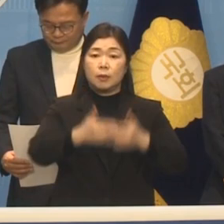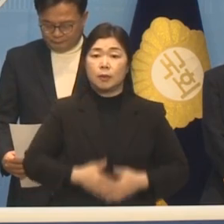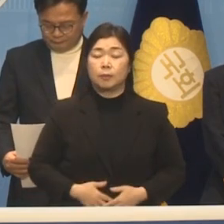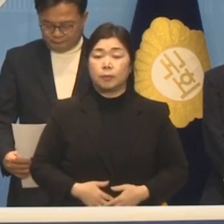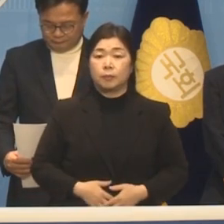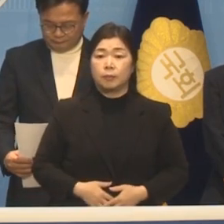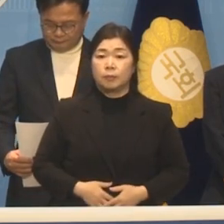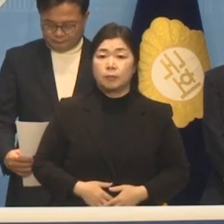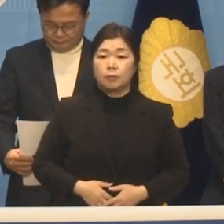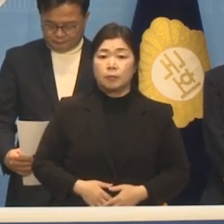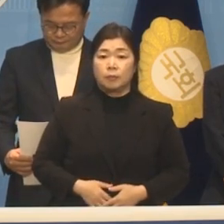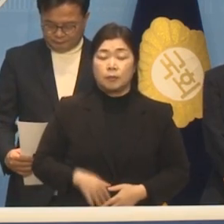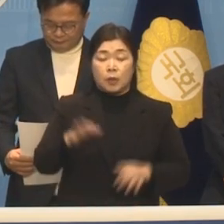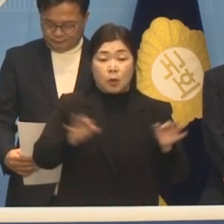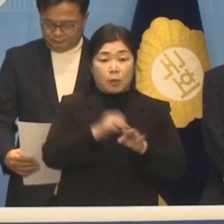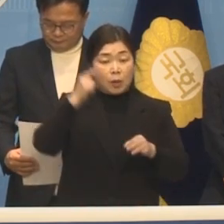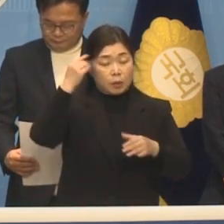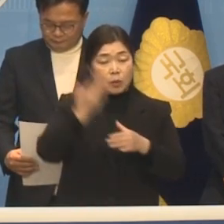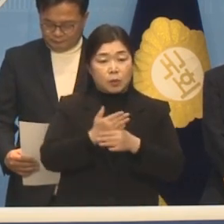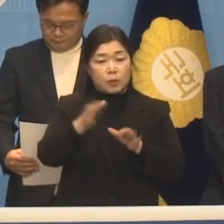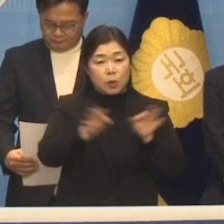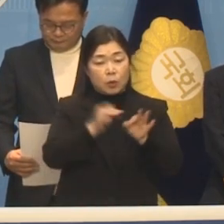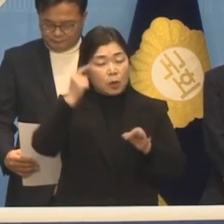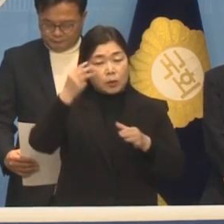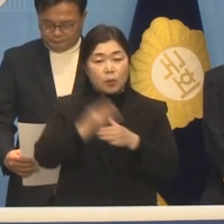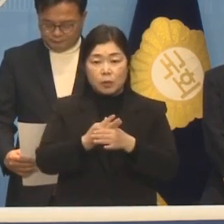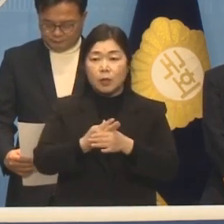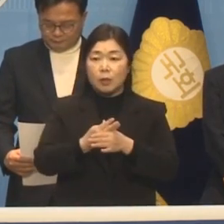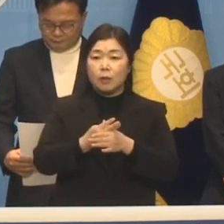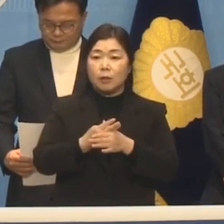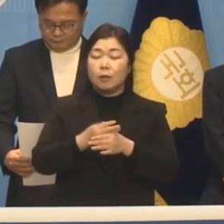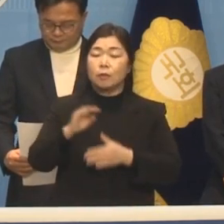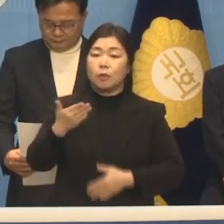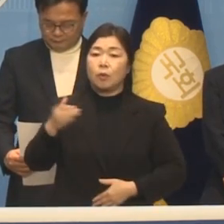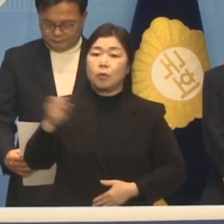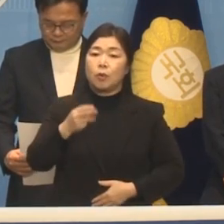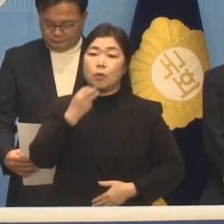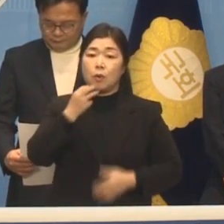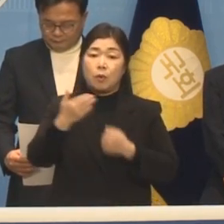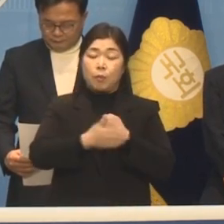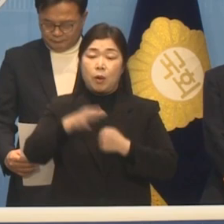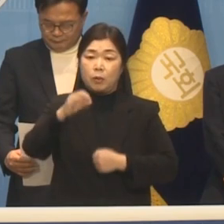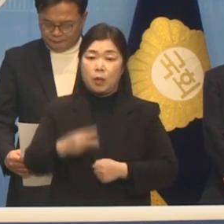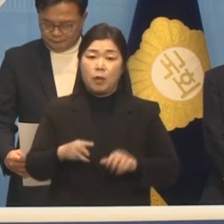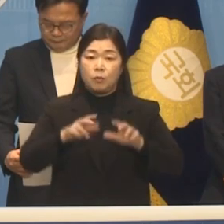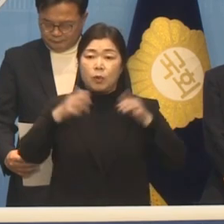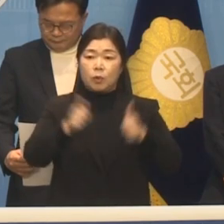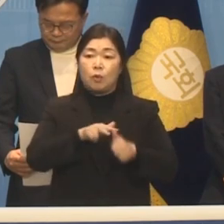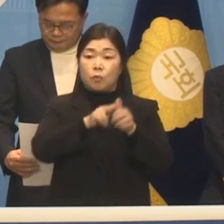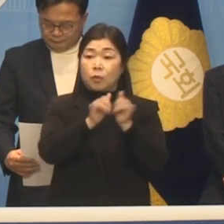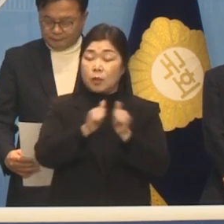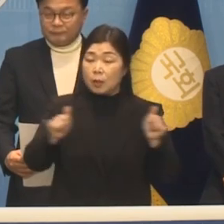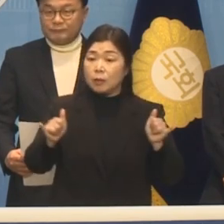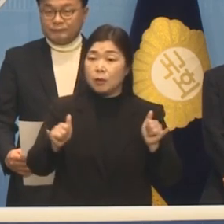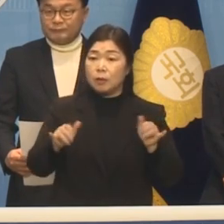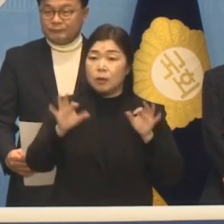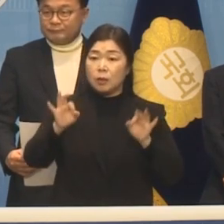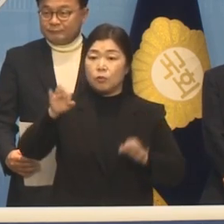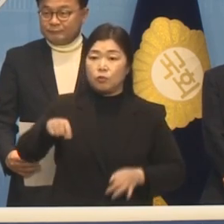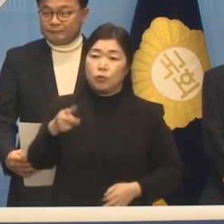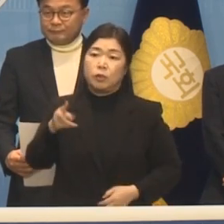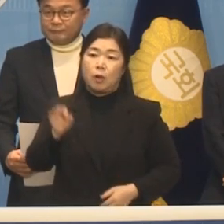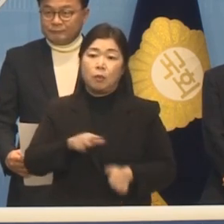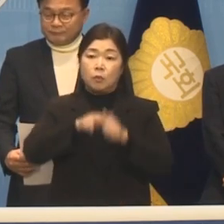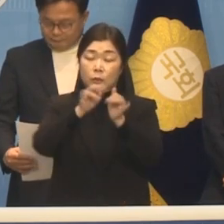처음에 카이스트 경영학 석사를 경석사이시고 서울 은평을의 국회의원 예비후보님이신 김우영